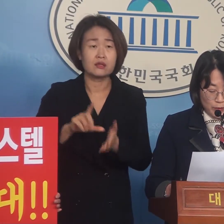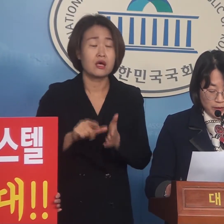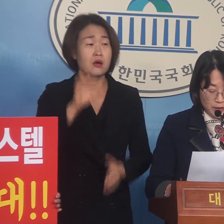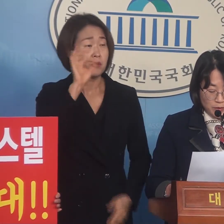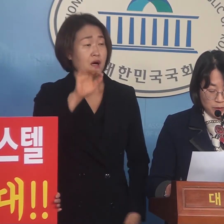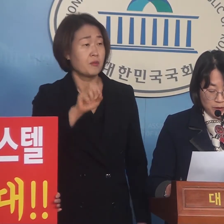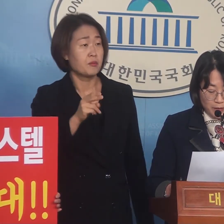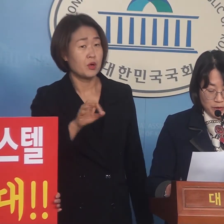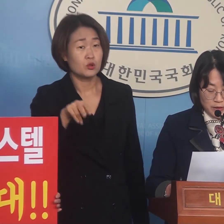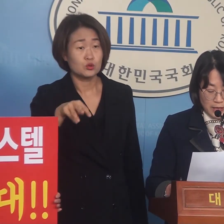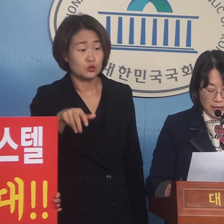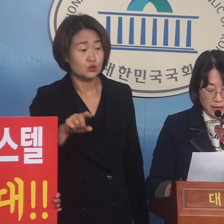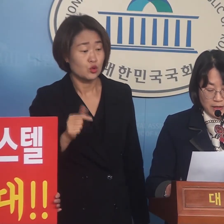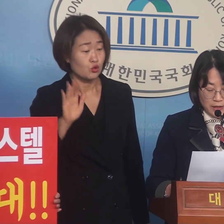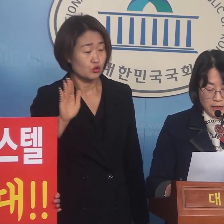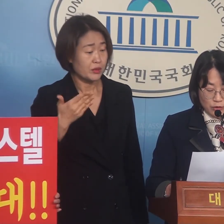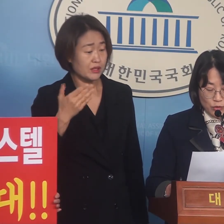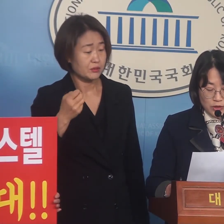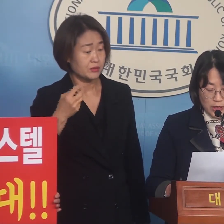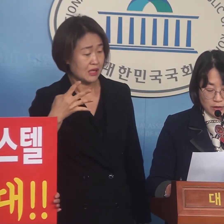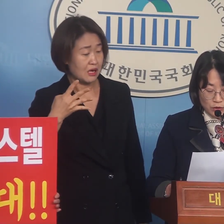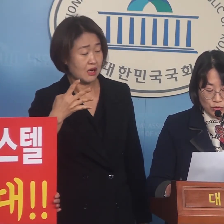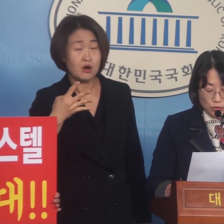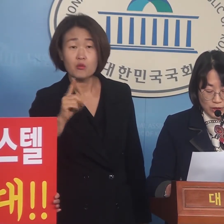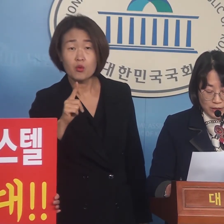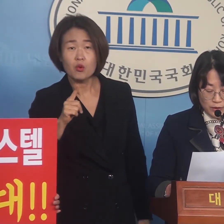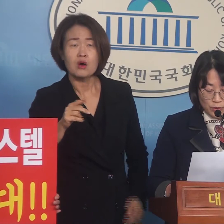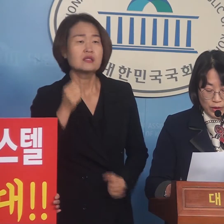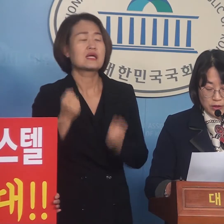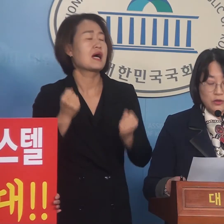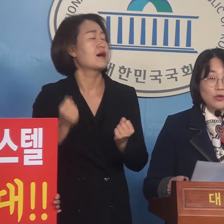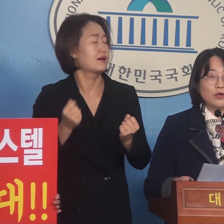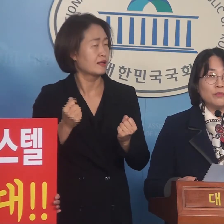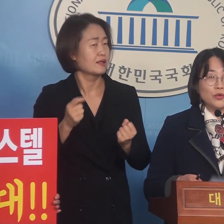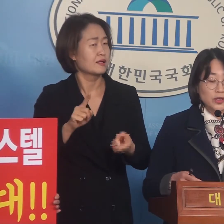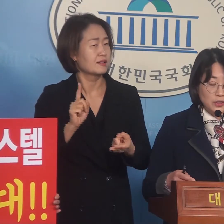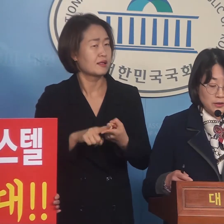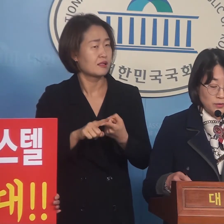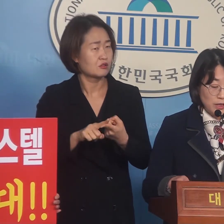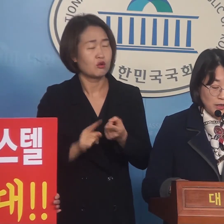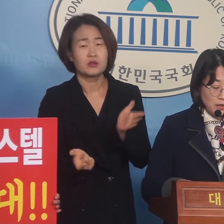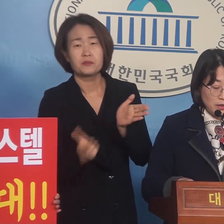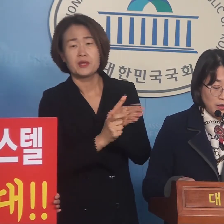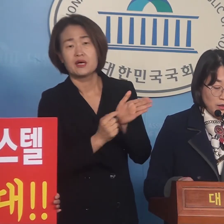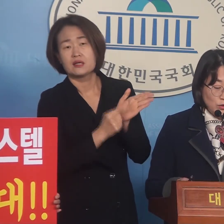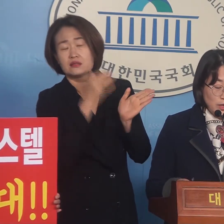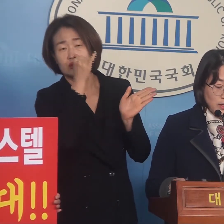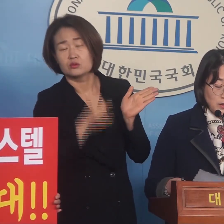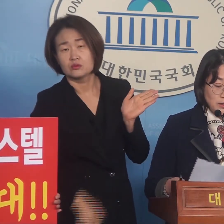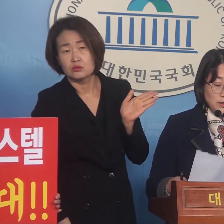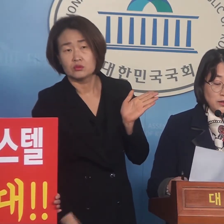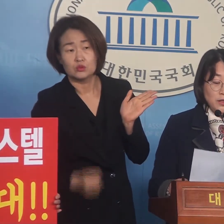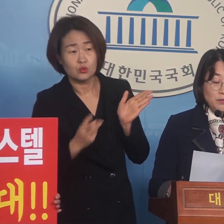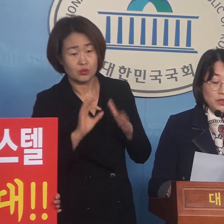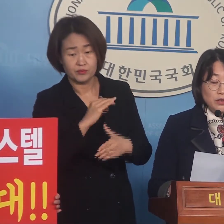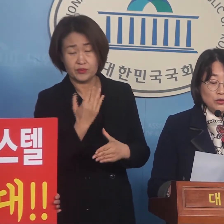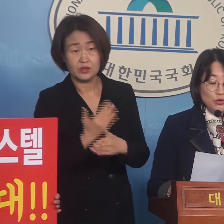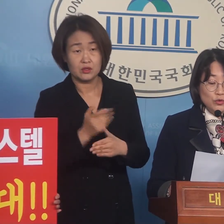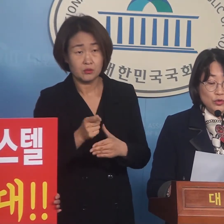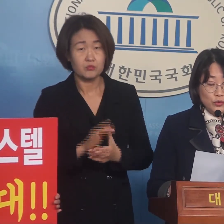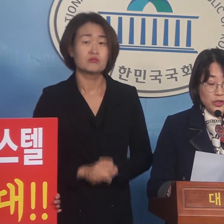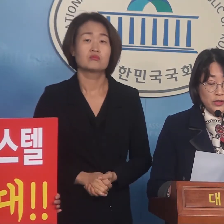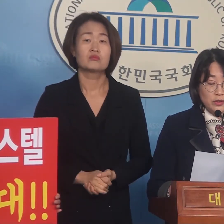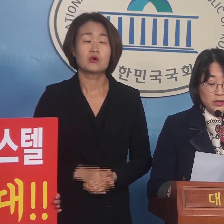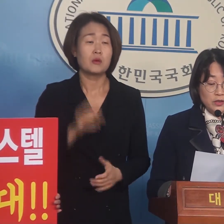평촌동 934번지가 자동차 정류장 폐지로 표기되어 있습니다. 또 안양시는